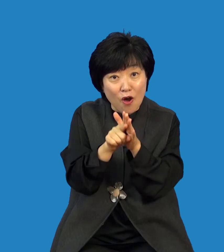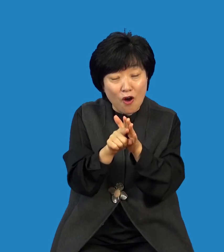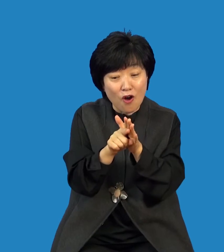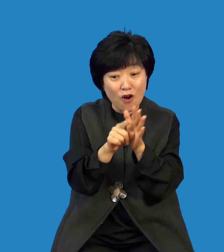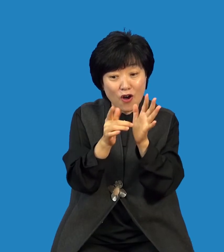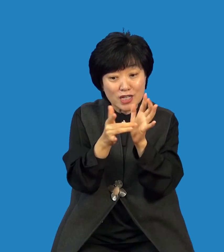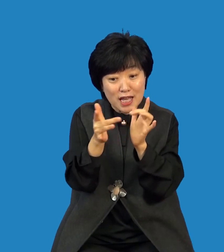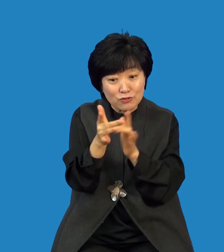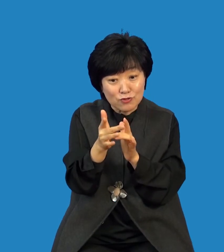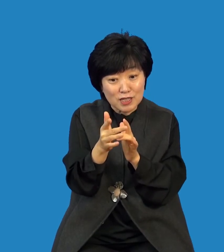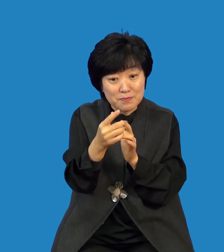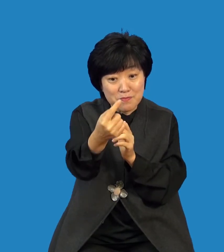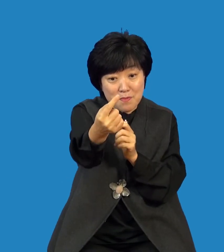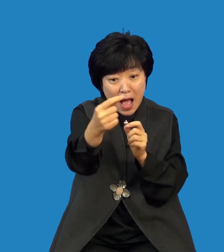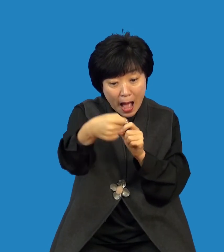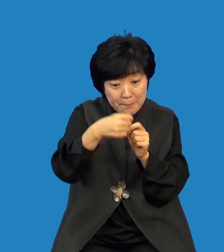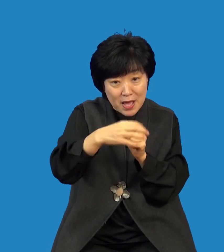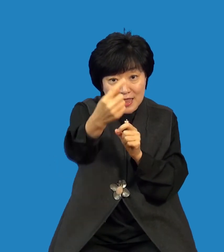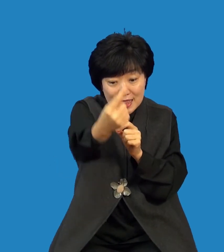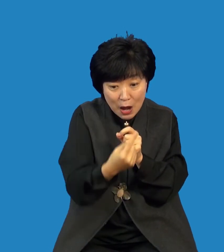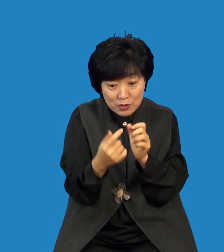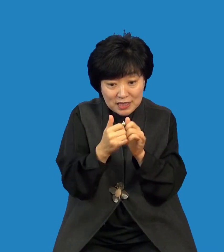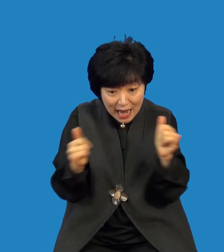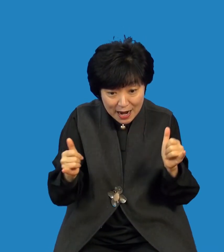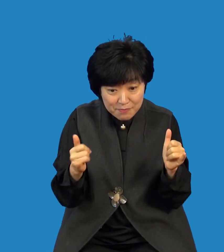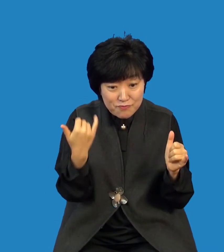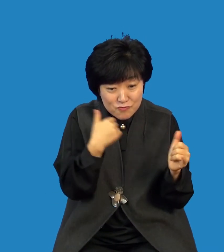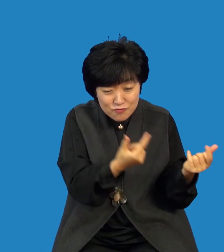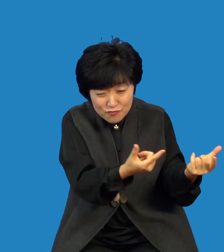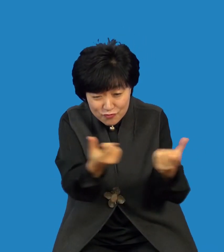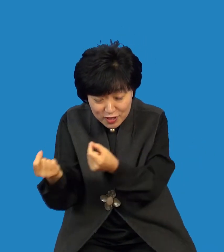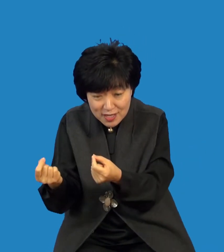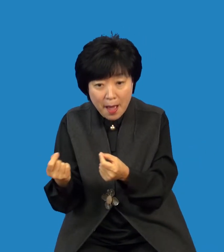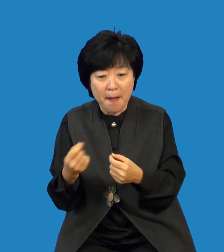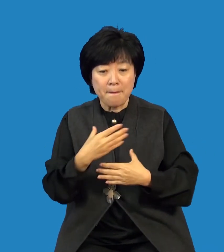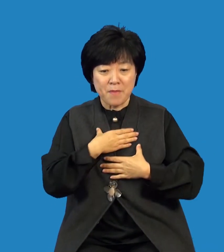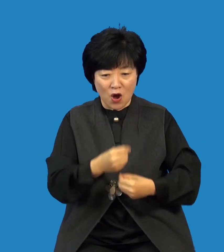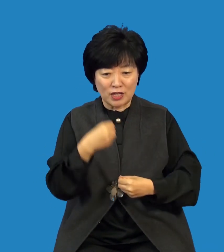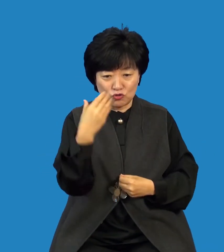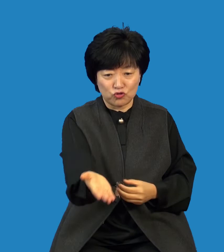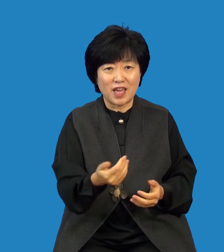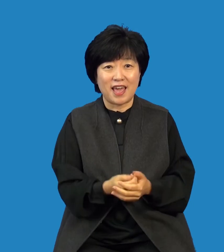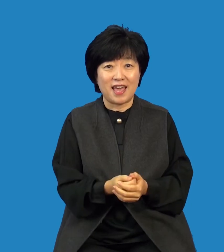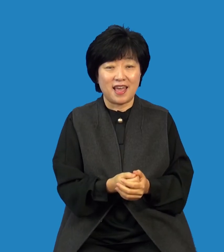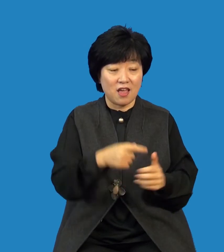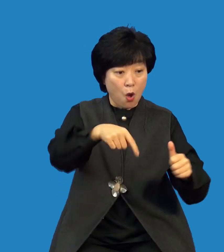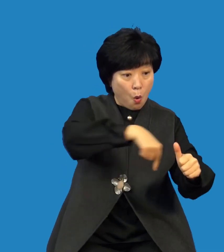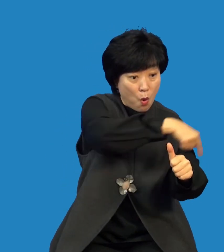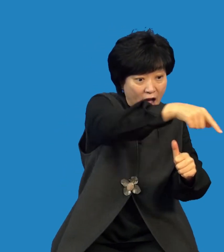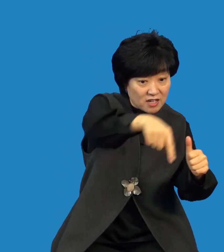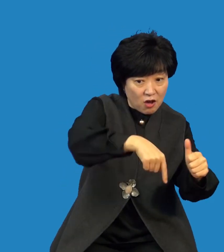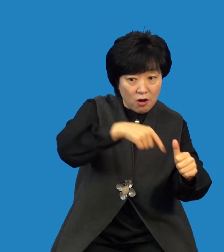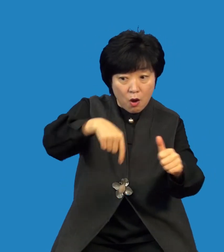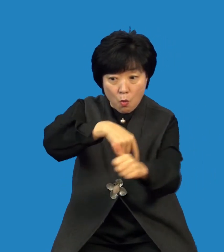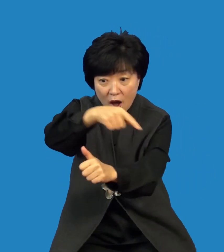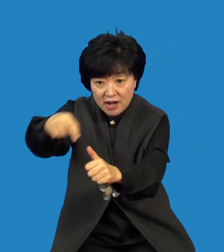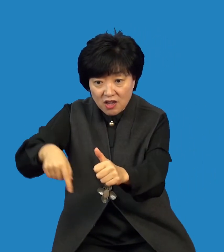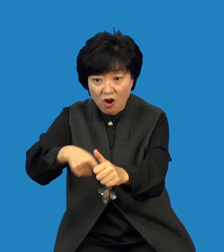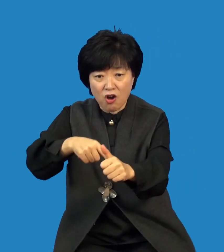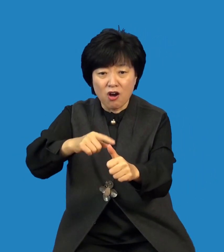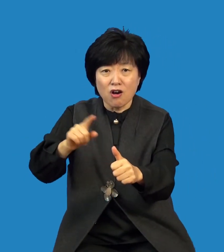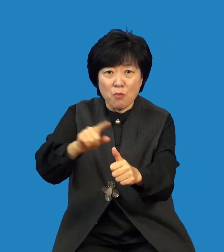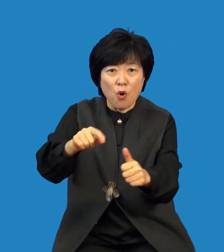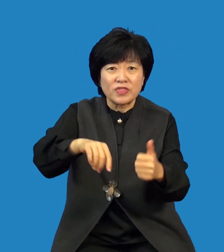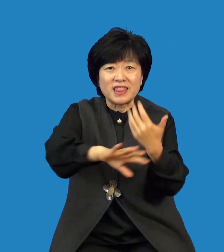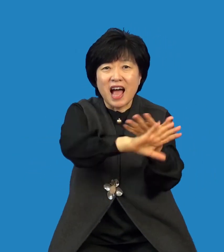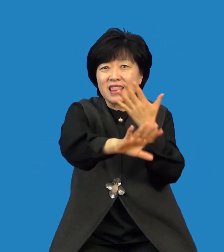똑같은 평안을 주신다는 거예요. 너희가 어떤 상황 가운데 있든지 어떤 환경 가운데 있든지, 여러분 이게 참 위로가 되는 게, 물론 우리 삶에